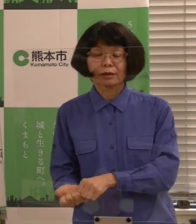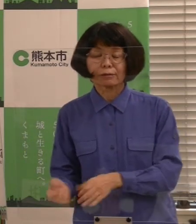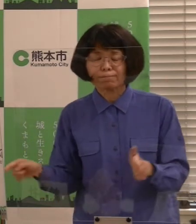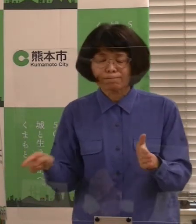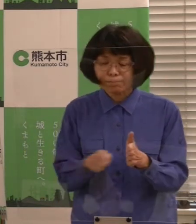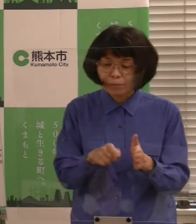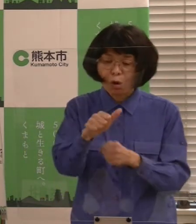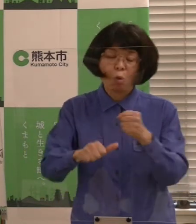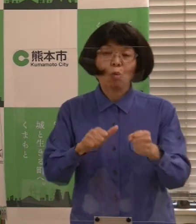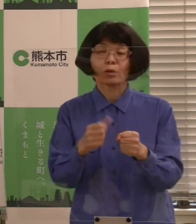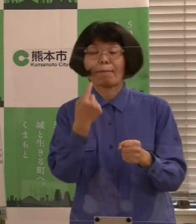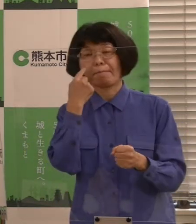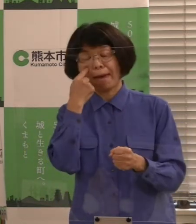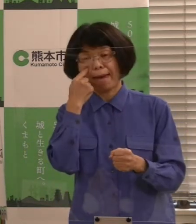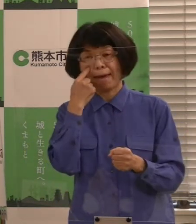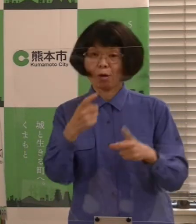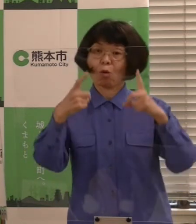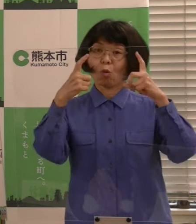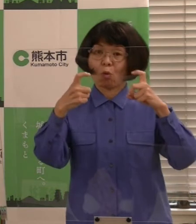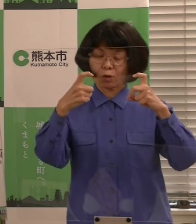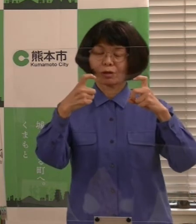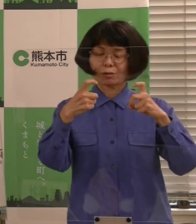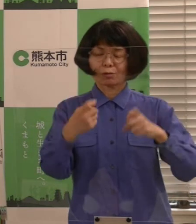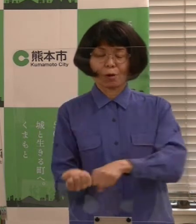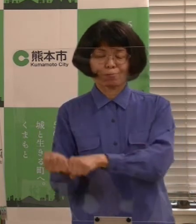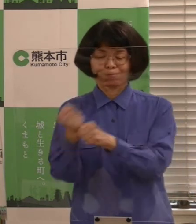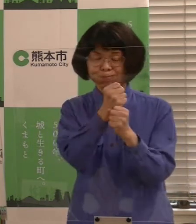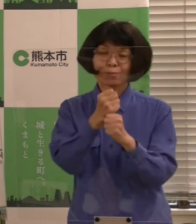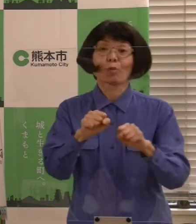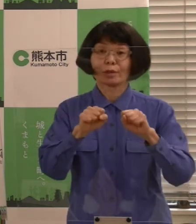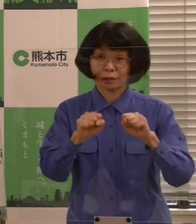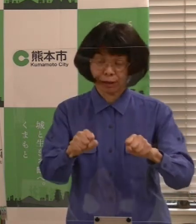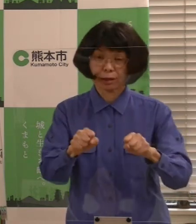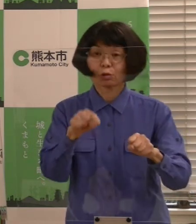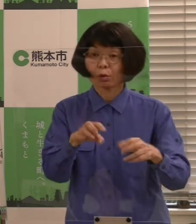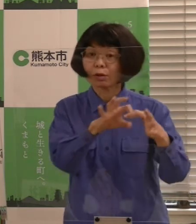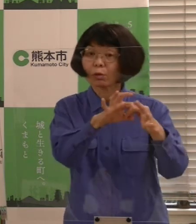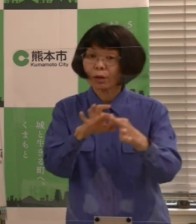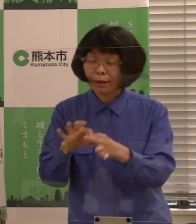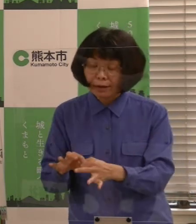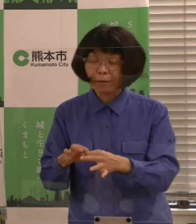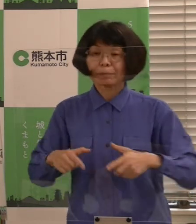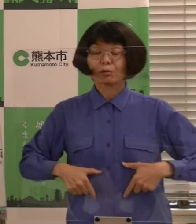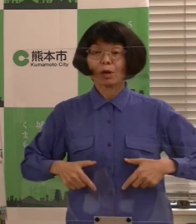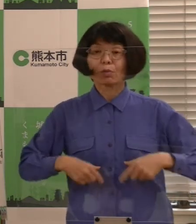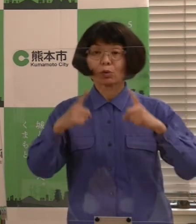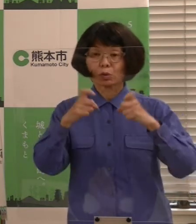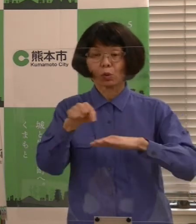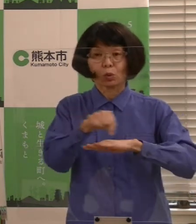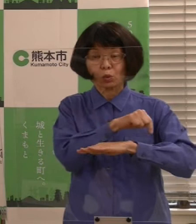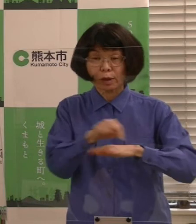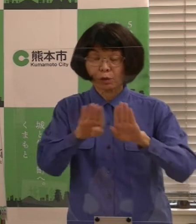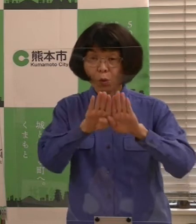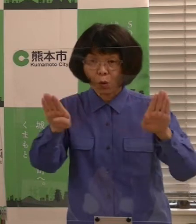目に天守閣が完全に復旧をいたします。これに伴いまして熊本城特別公開第